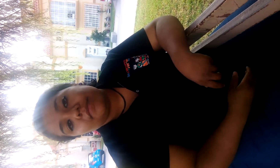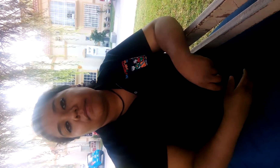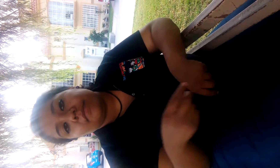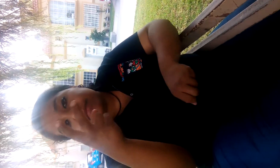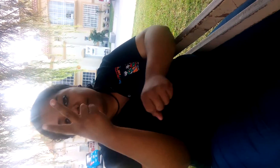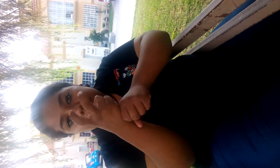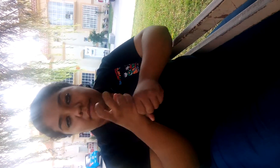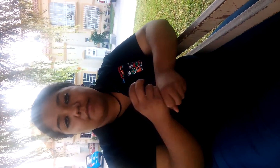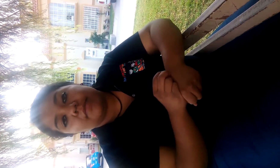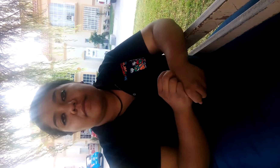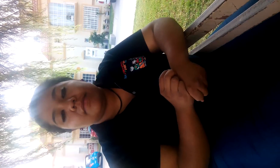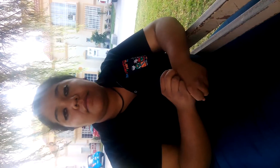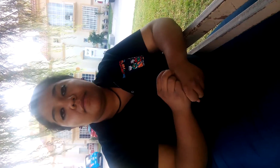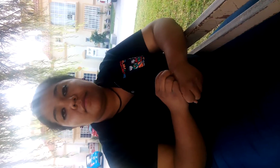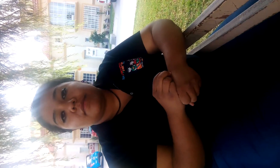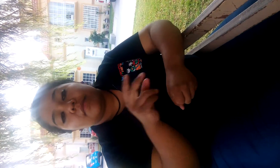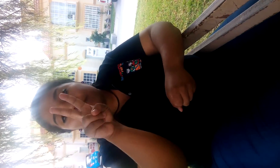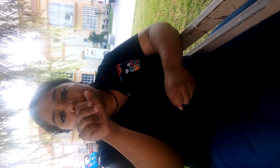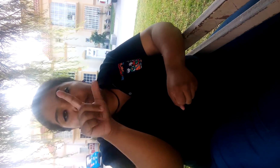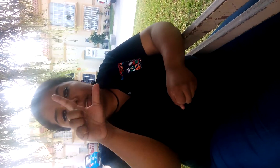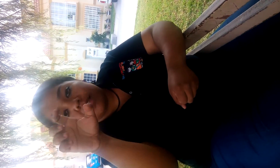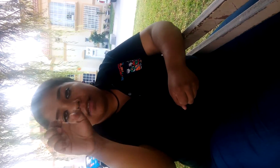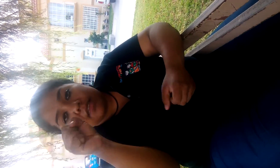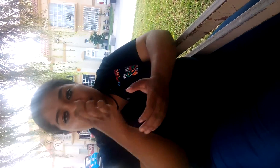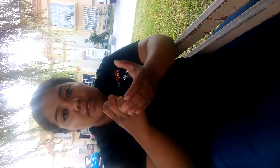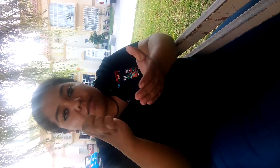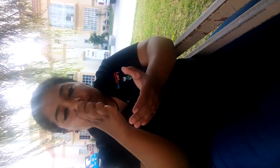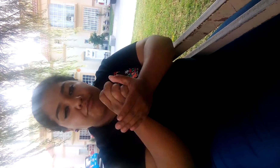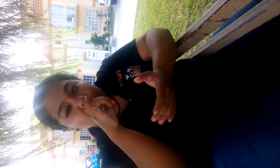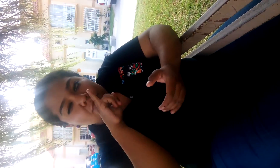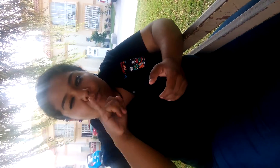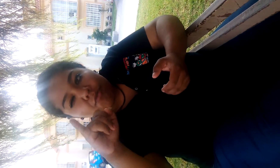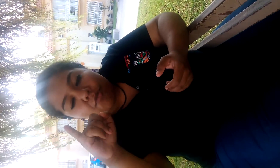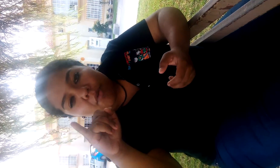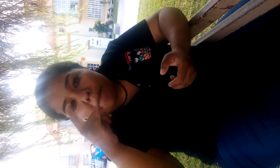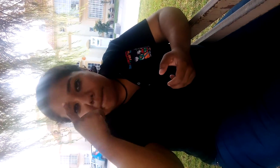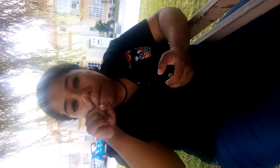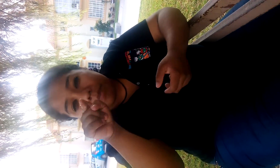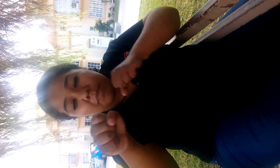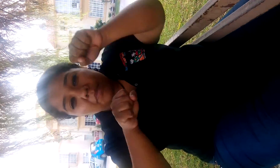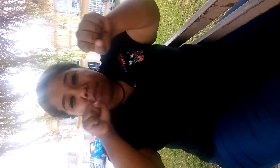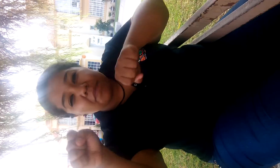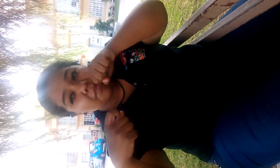Dos. La estación de Valles está muy lejos para que vayas en bicicleta.